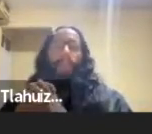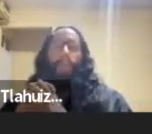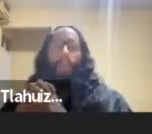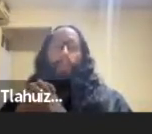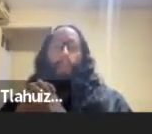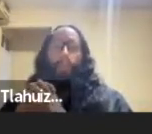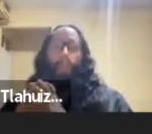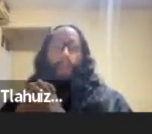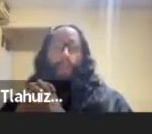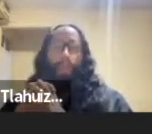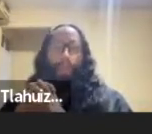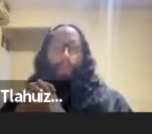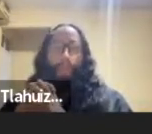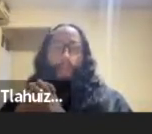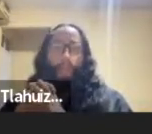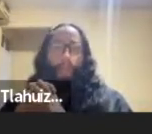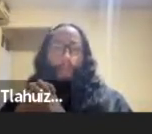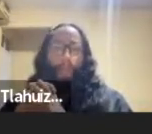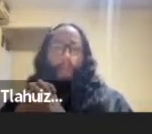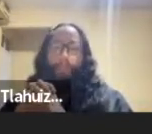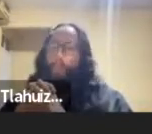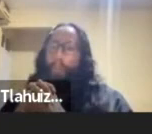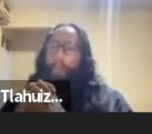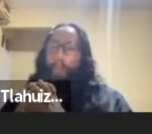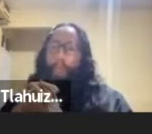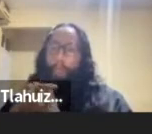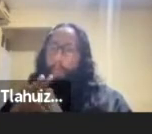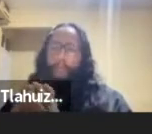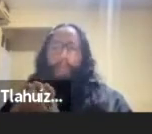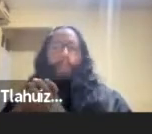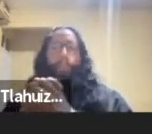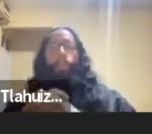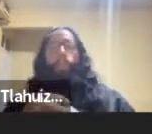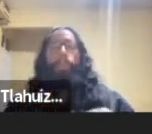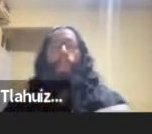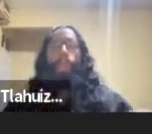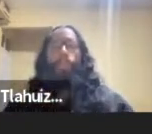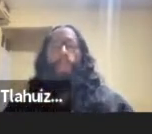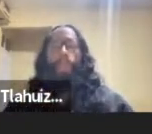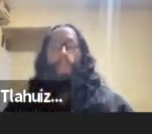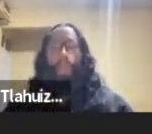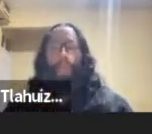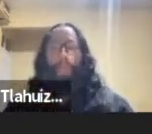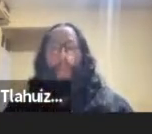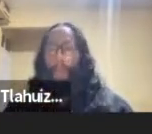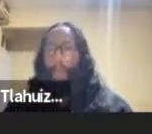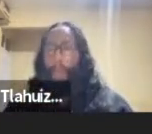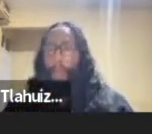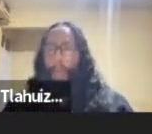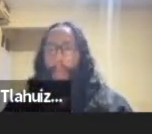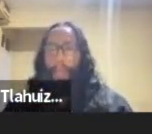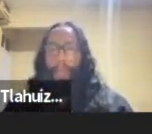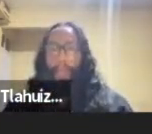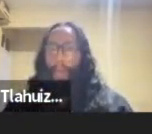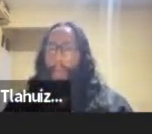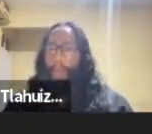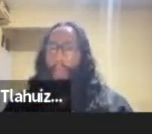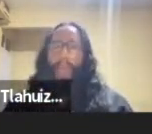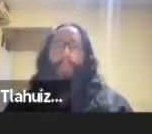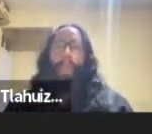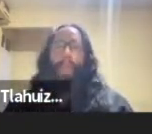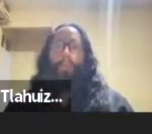solidarizarse, por llamarle de alguna forma, con los habitantes de Pozsony. No sé si así se pronuncia. Actualmente